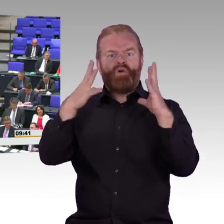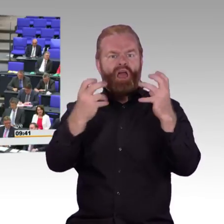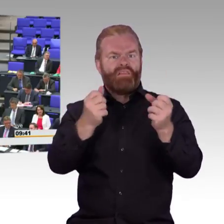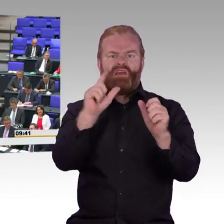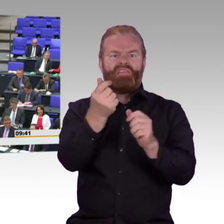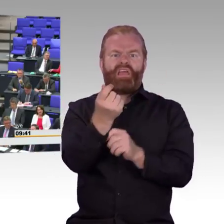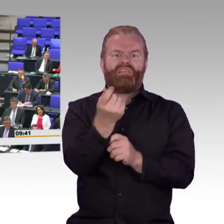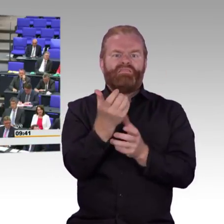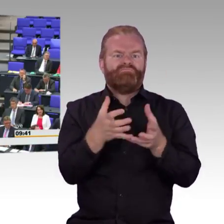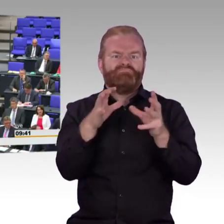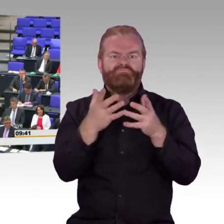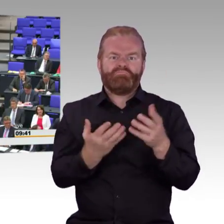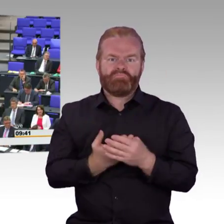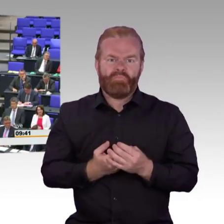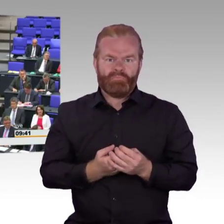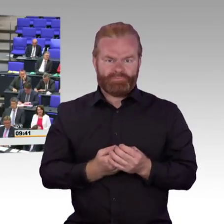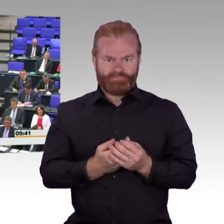Ihnen nur von Herzen,